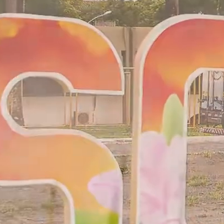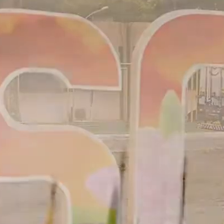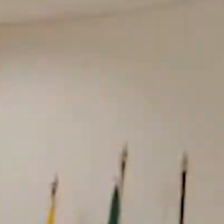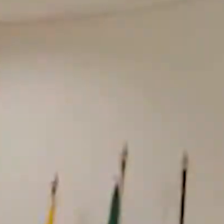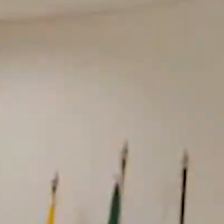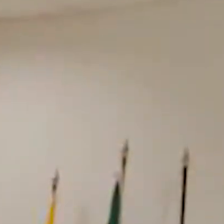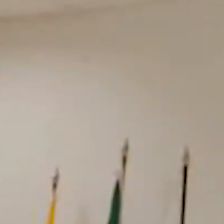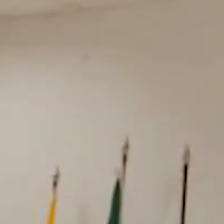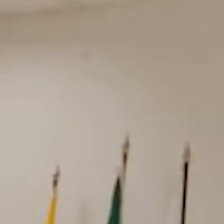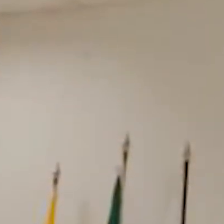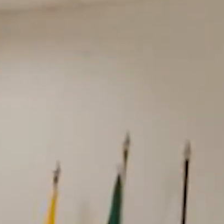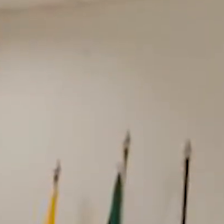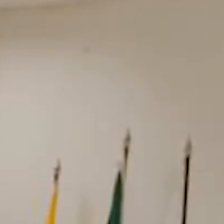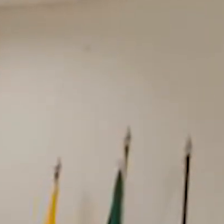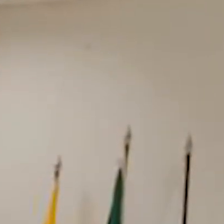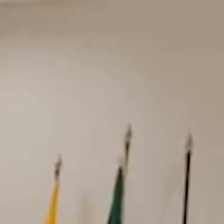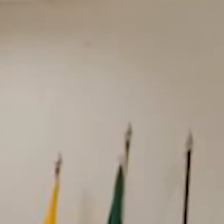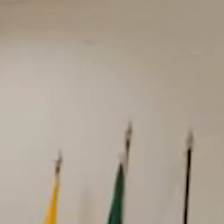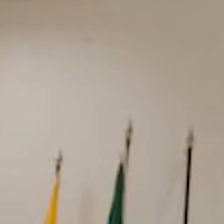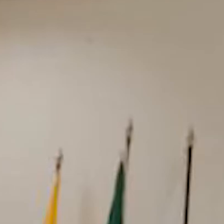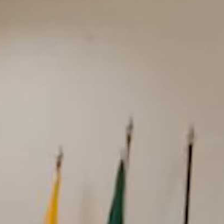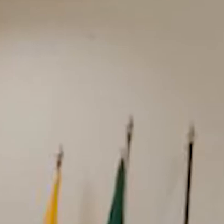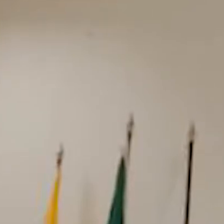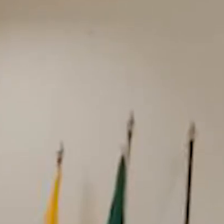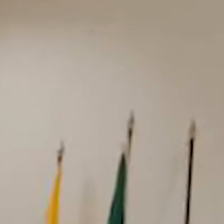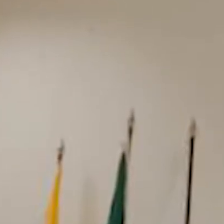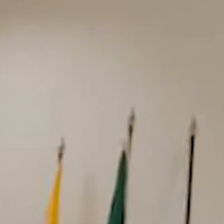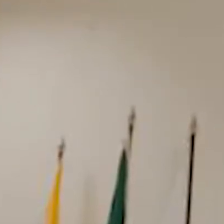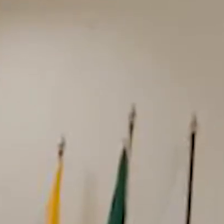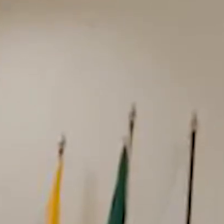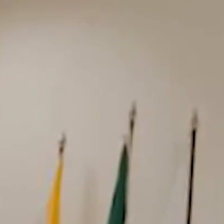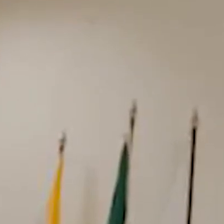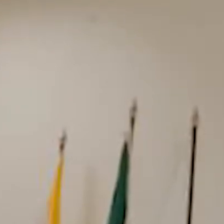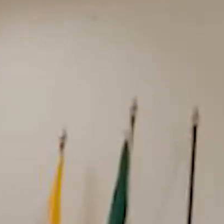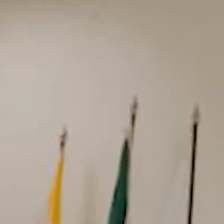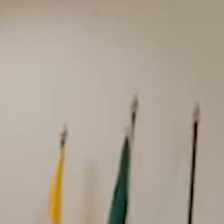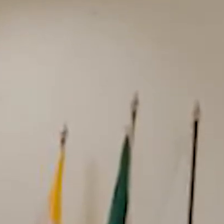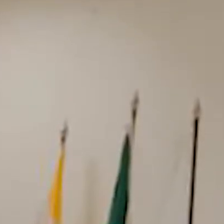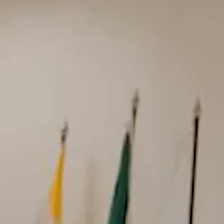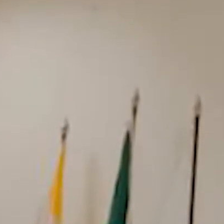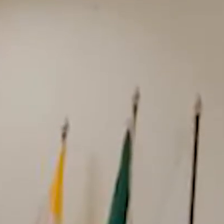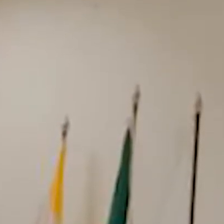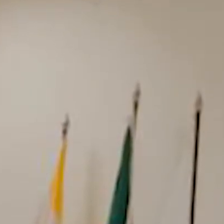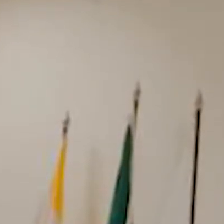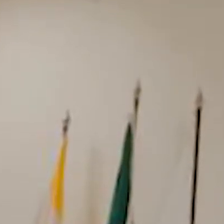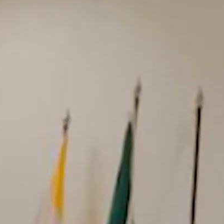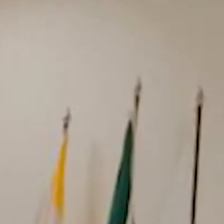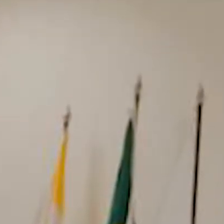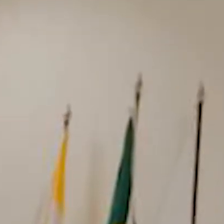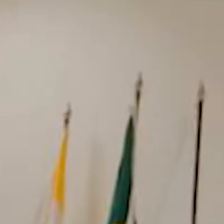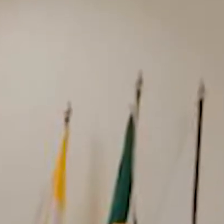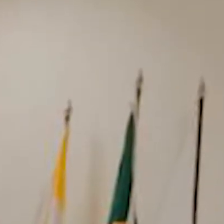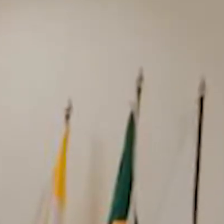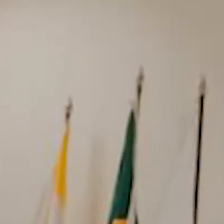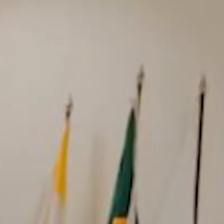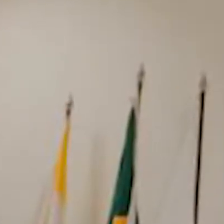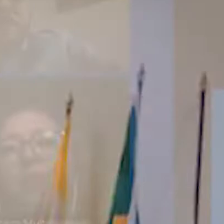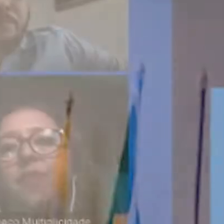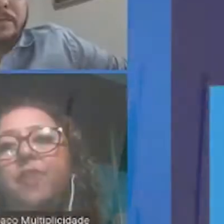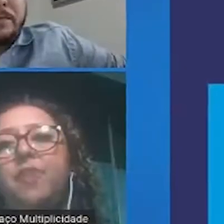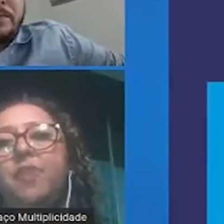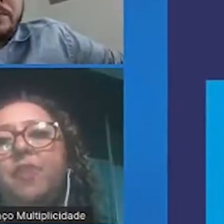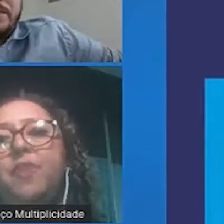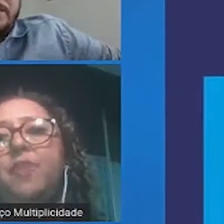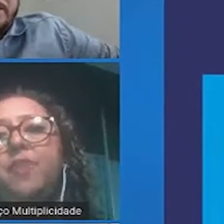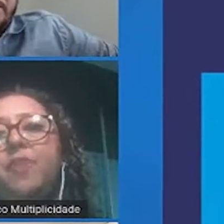quando a Cristiane me apresentou o projeto aqui eu que já tinha acompanhado outros sacos com ela tinha sido até jurado do rack saúde a gente